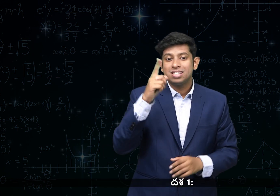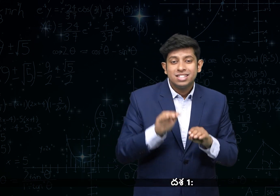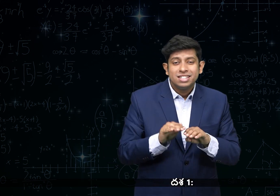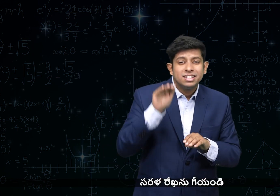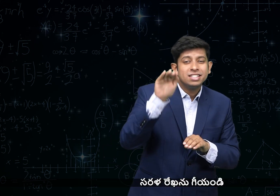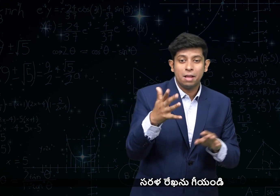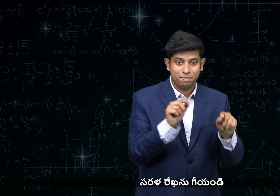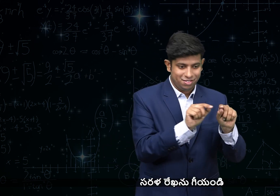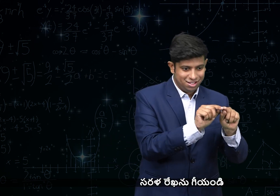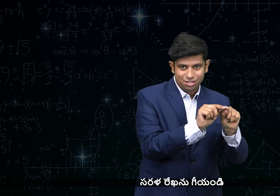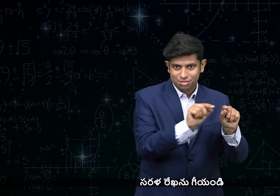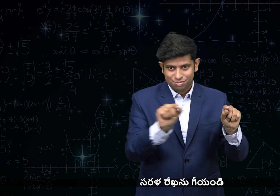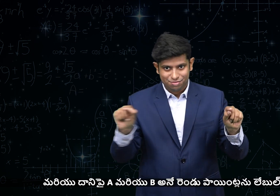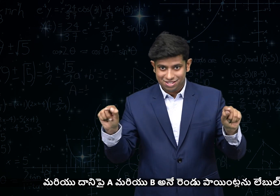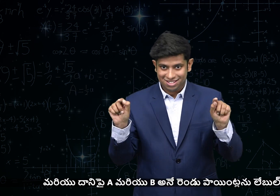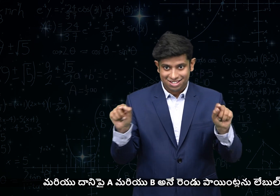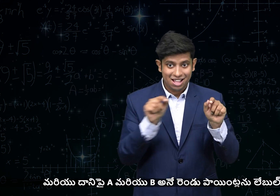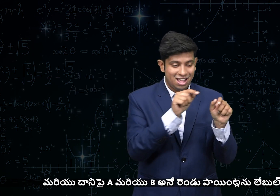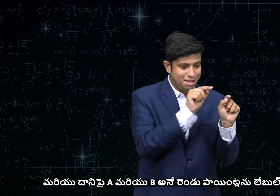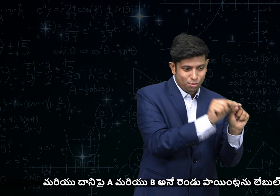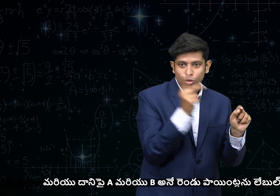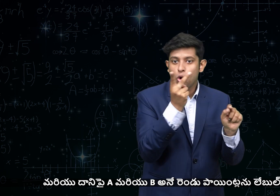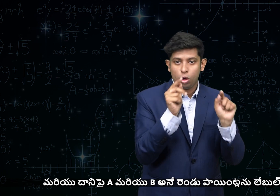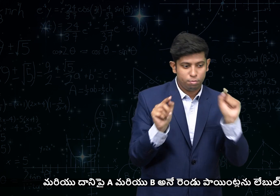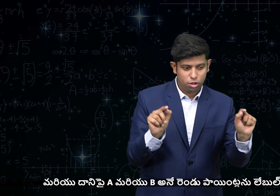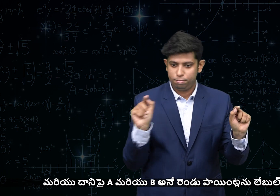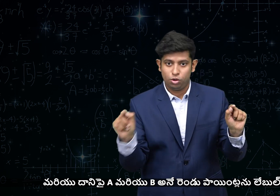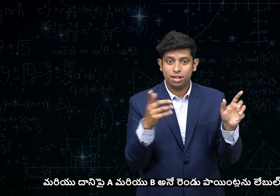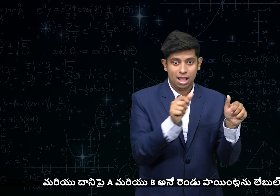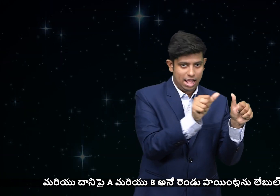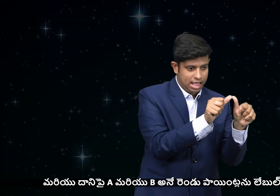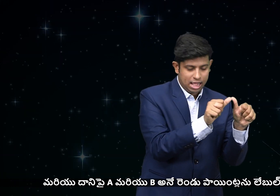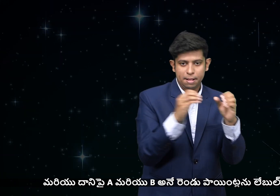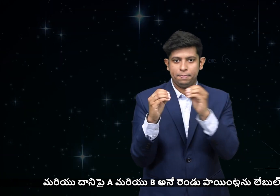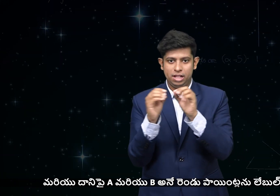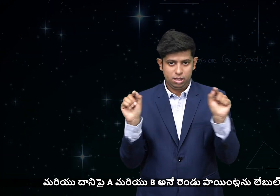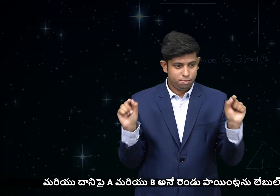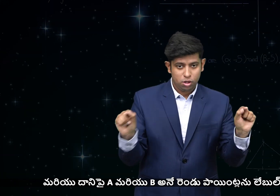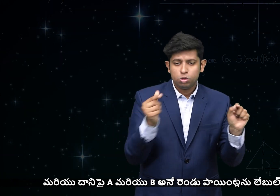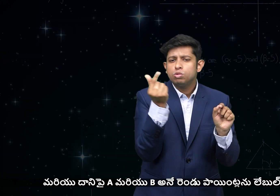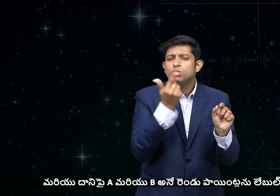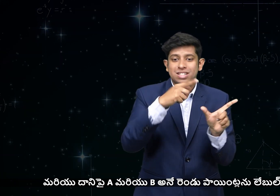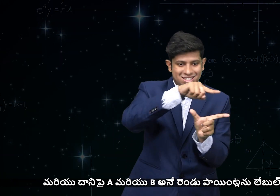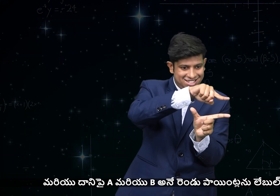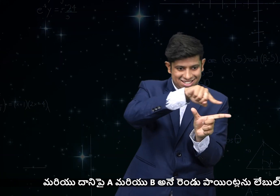1 సరళ రేఖను గీయండి మరియు దానిపై ఏ మరియు బి అనే 2 పాయింట్లను లేబుల్ చేయండి.